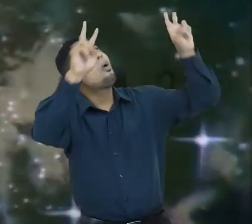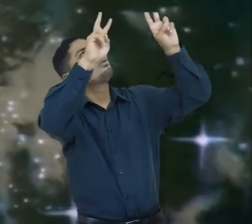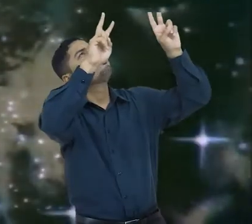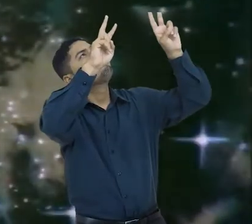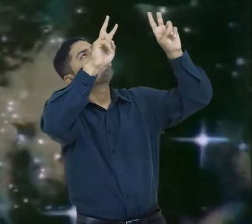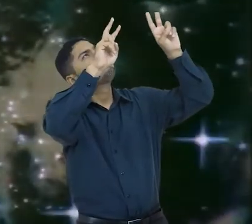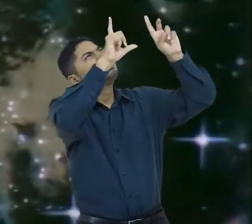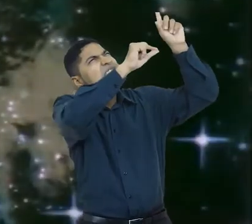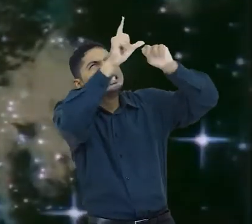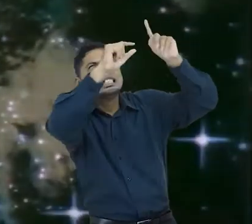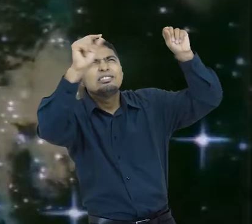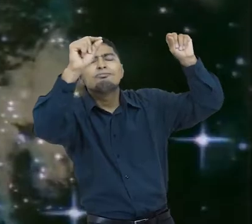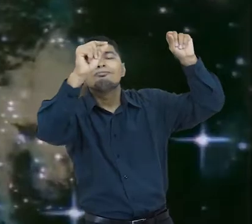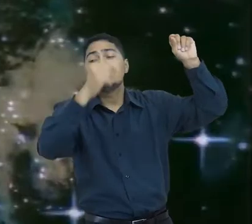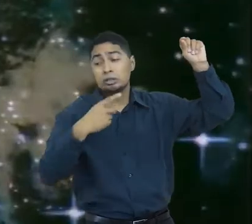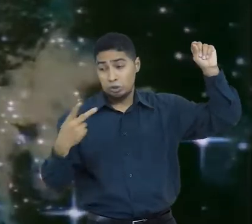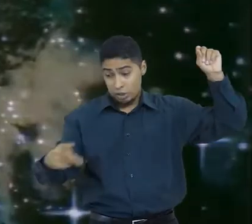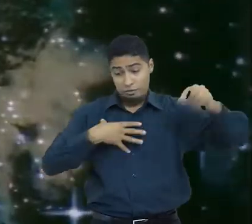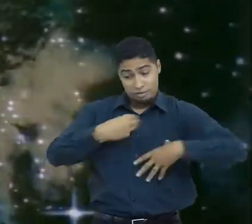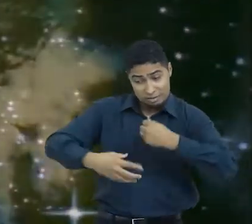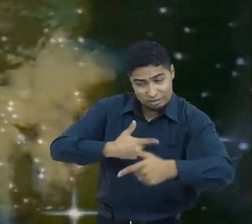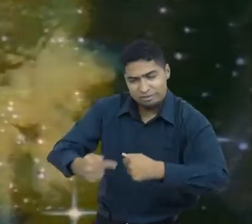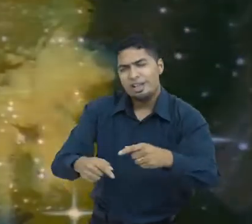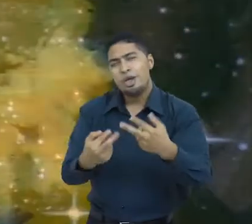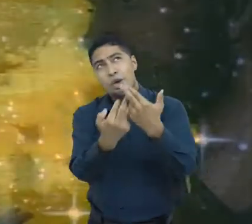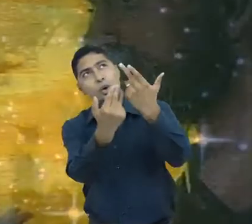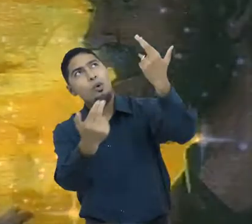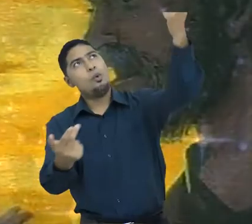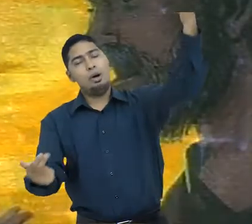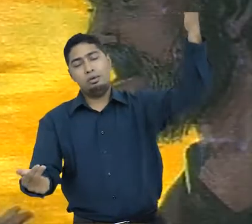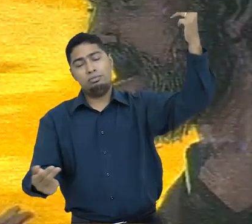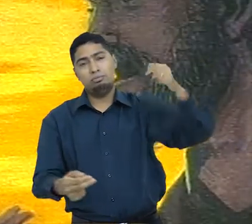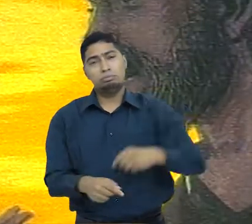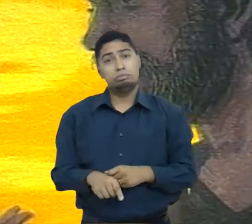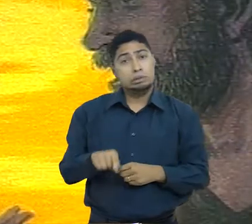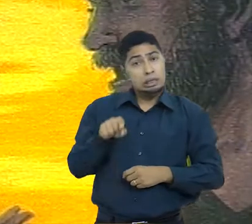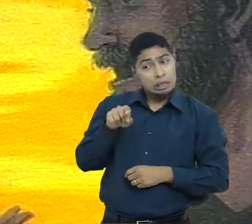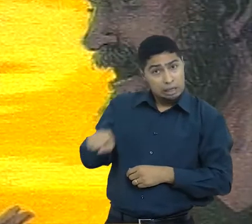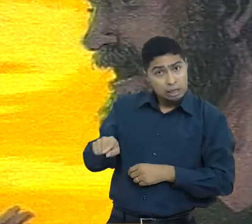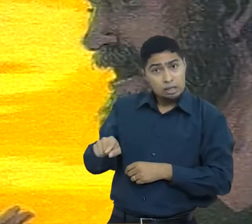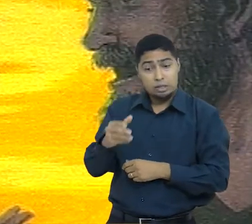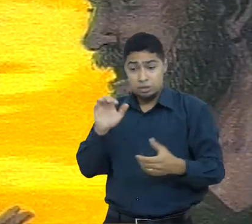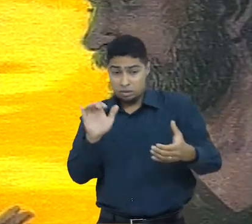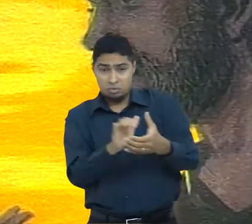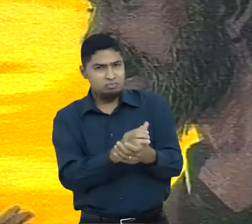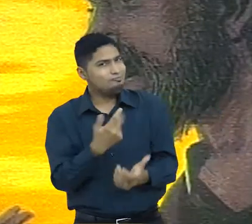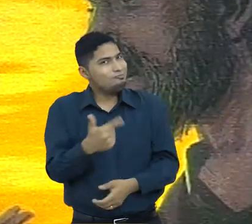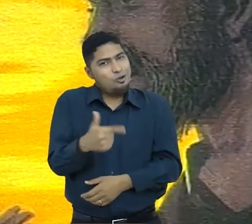impossível contar o número dos seus descendentes. Embora Abrão e Sarai, sua esposa, não tivessem filhos,